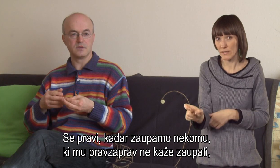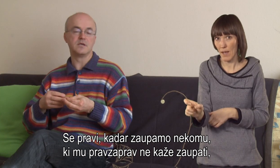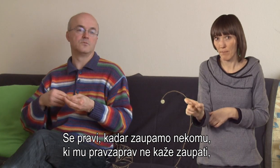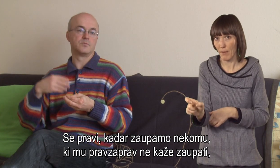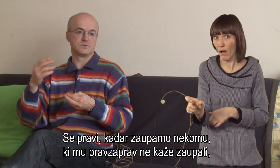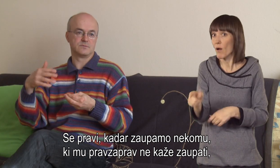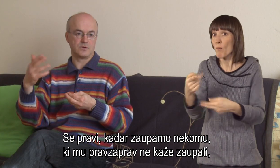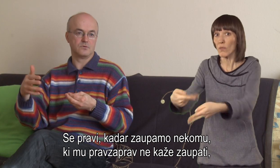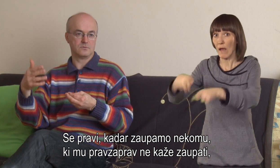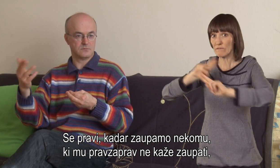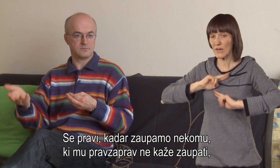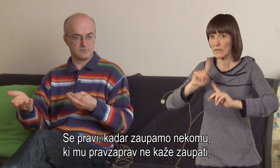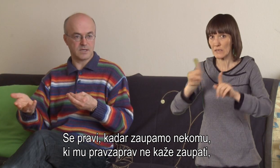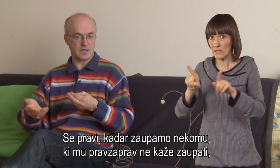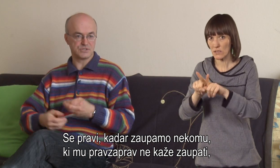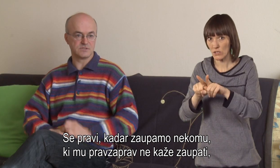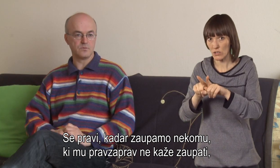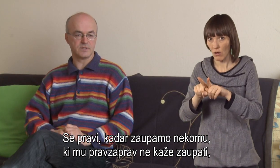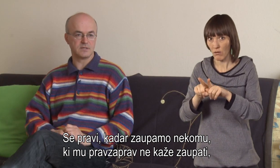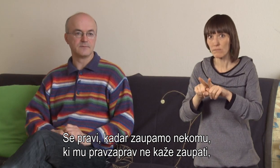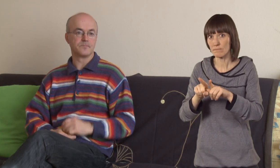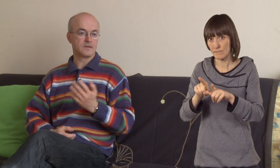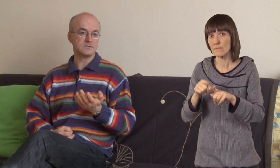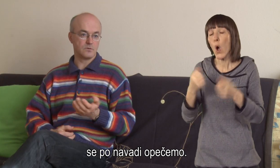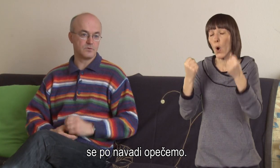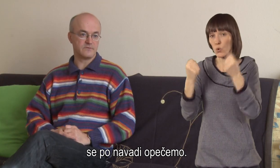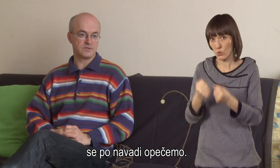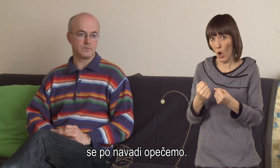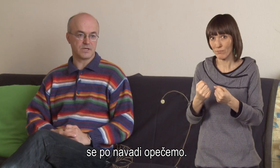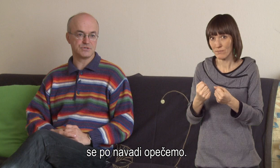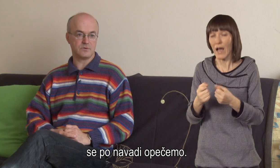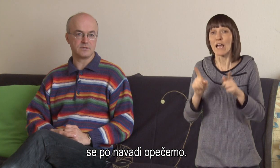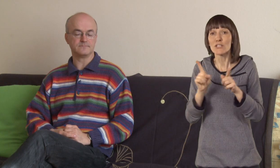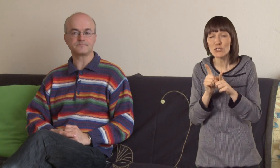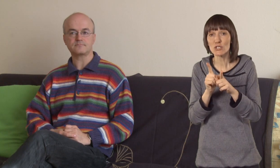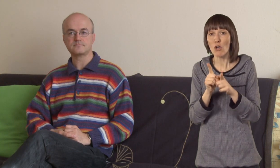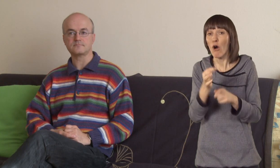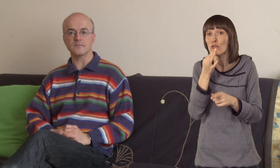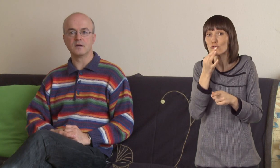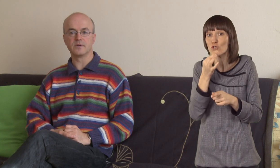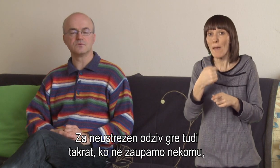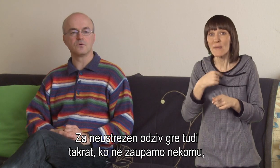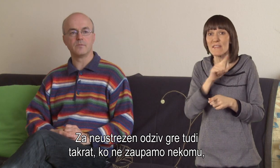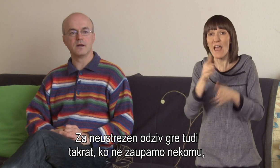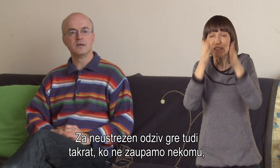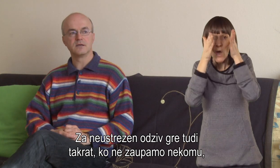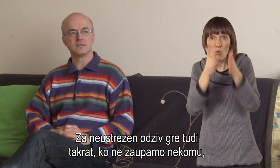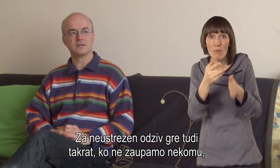ki mu pravzaprav ne kaže zaupati, se ponavadi opečemo, ne? Prav tako pa, kadar